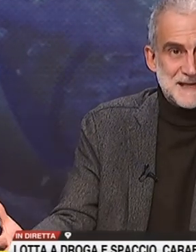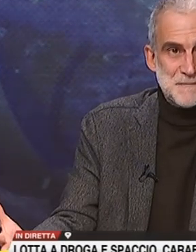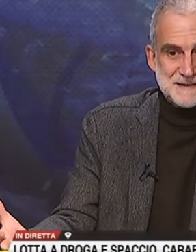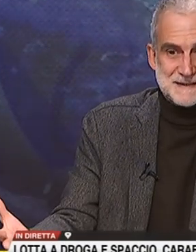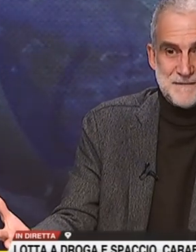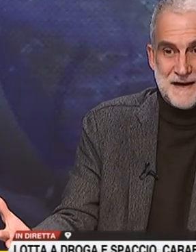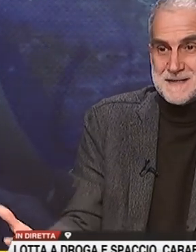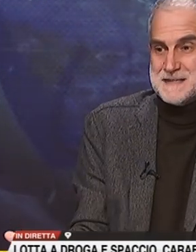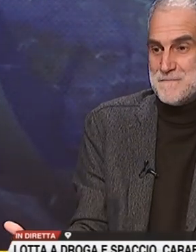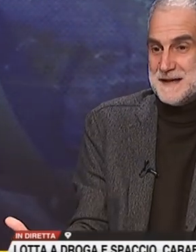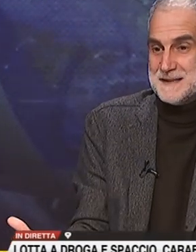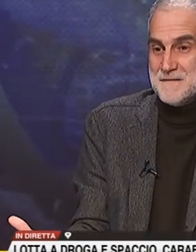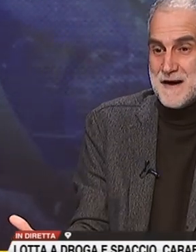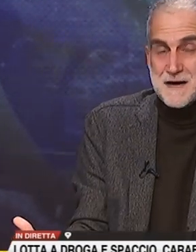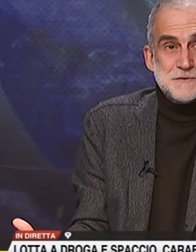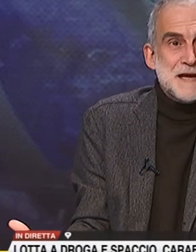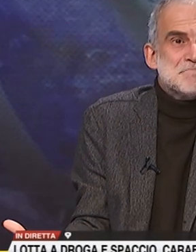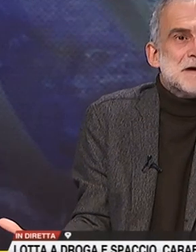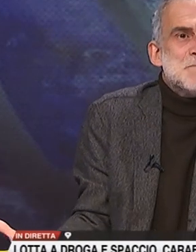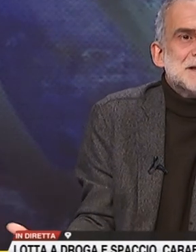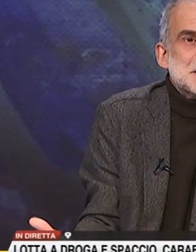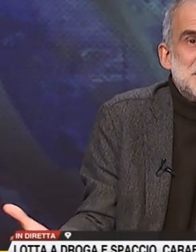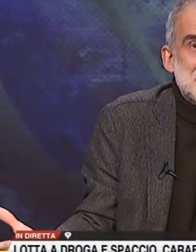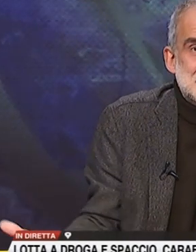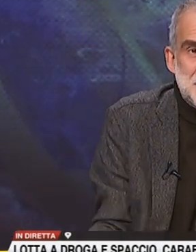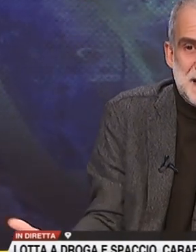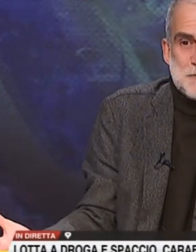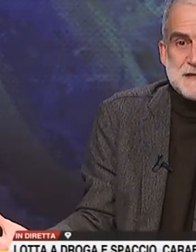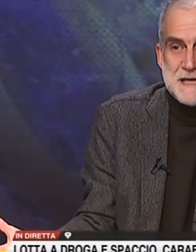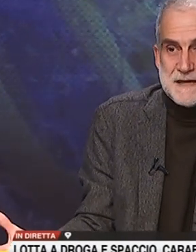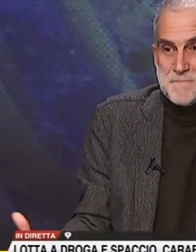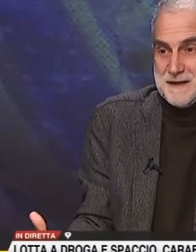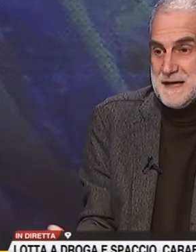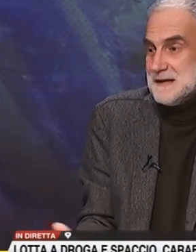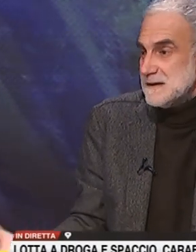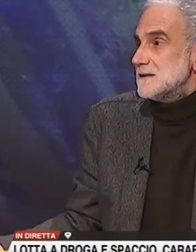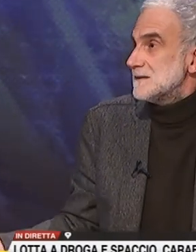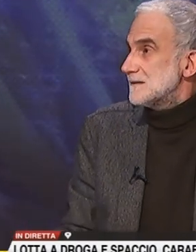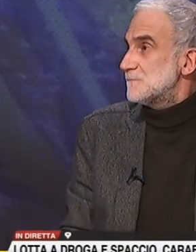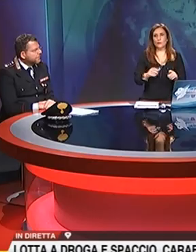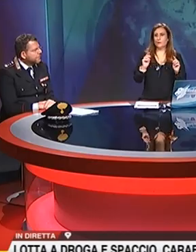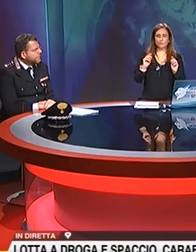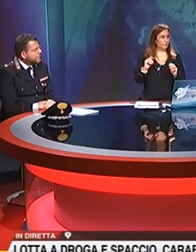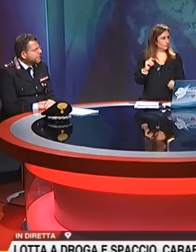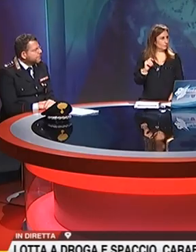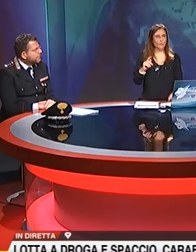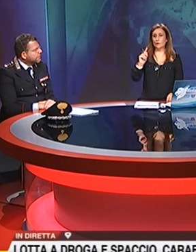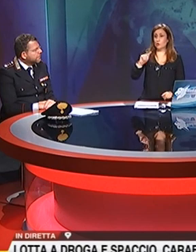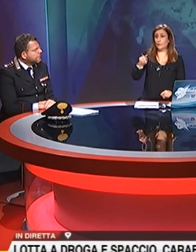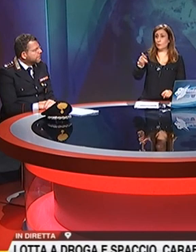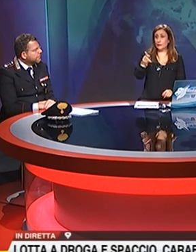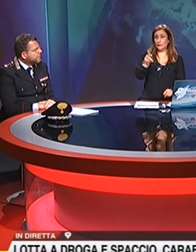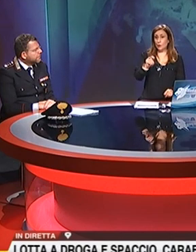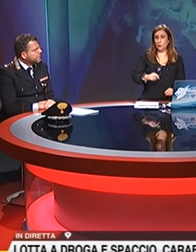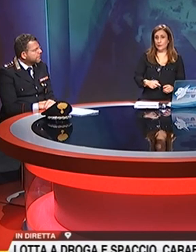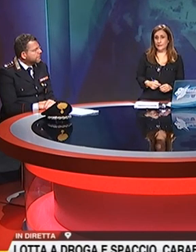possibilità riabilitativa significativa, cioè, ma non per dare speranza, perché è così, perché si può fare. Ci